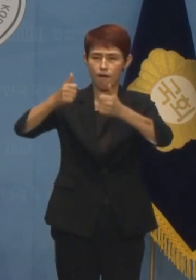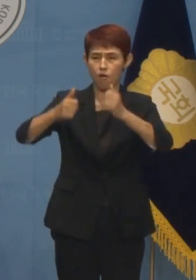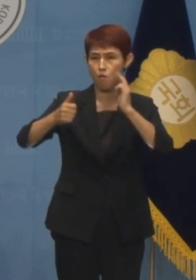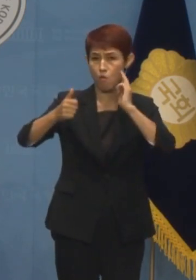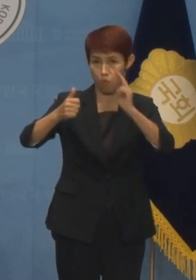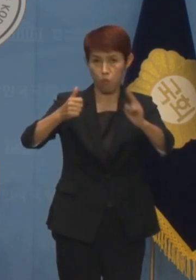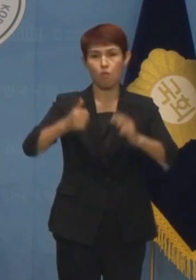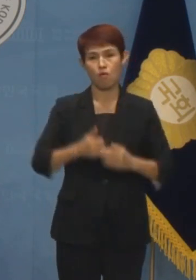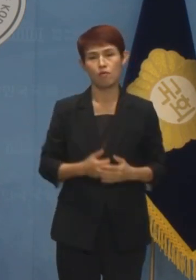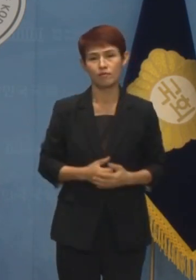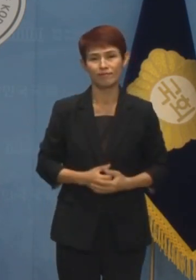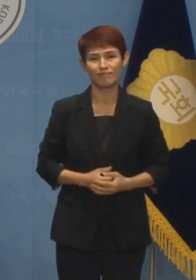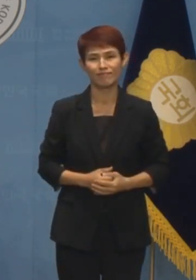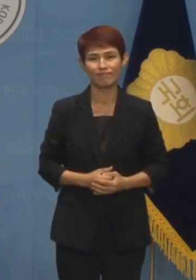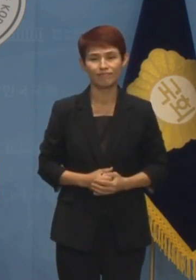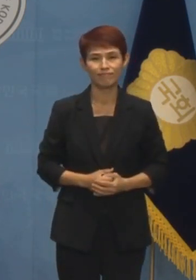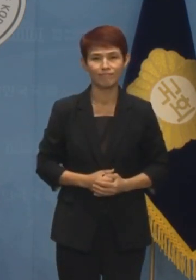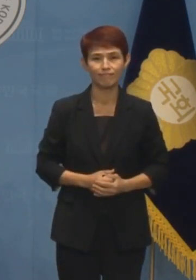있습니다.